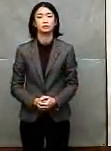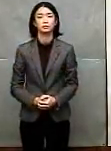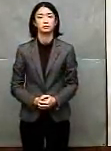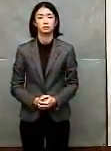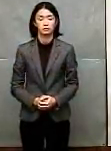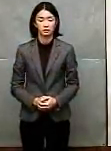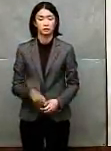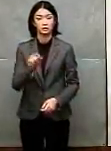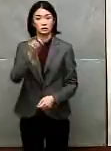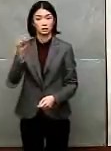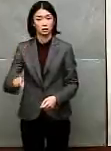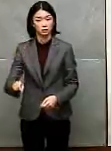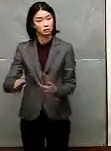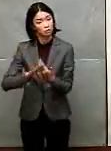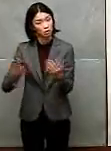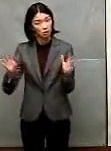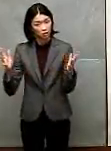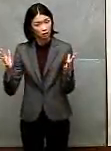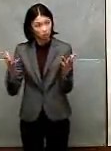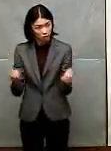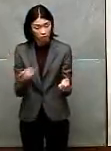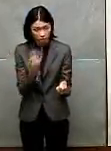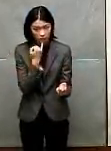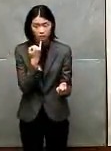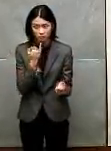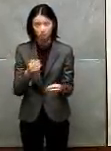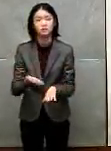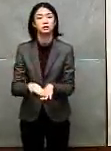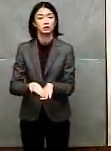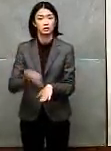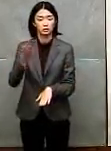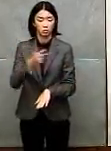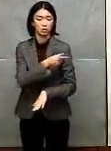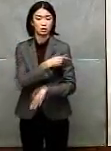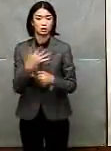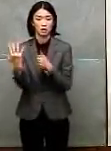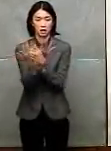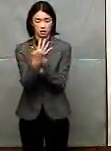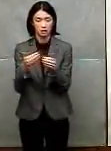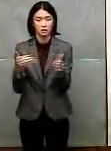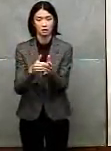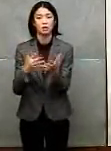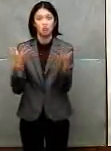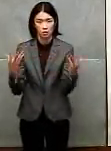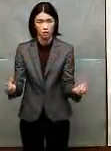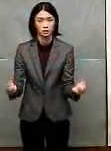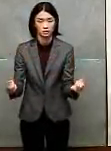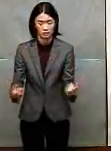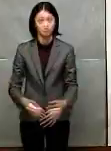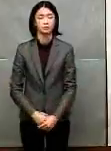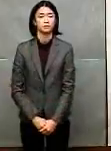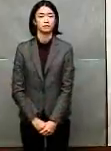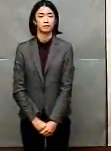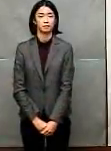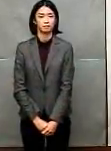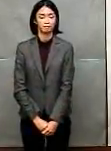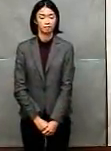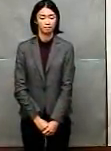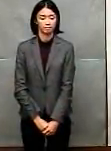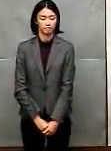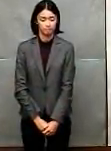以上でよろしいでしょうか。それではこれをもちまして記者会見を終了させていただきます。ありがとうございました。